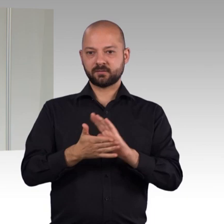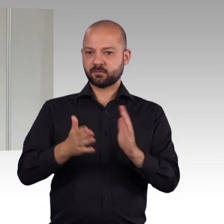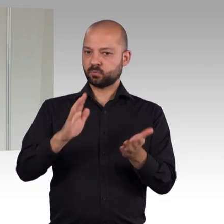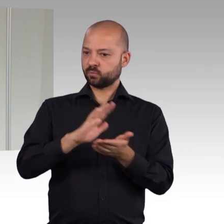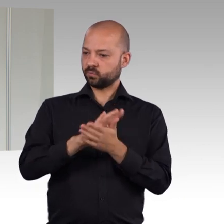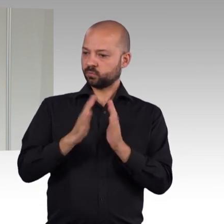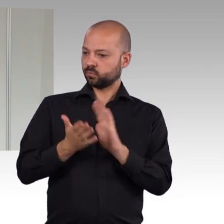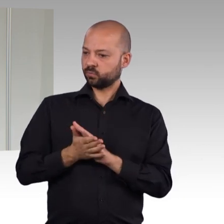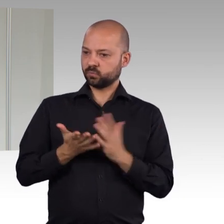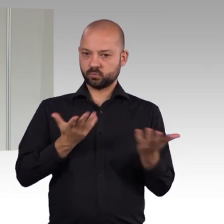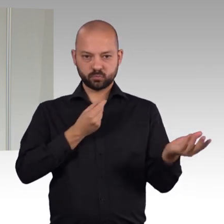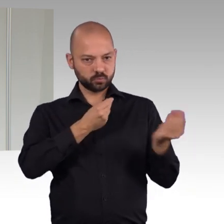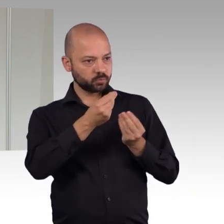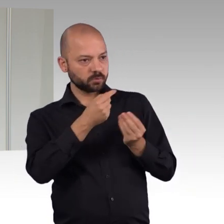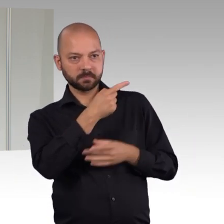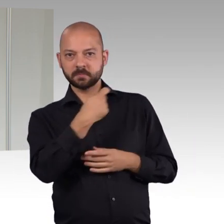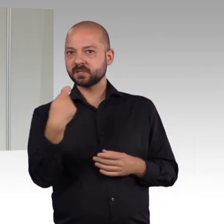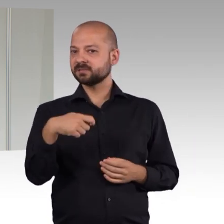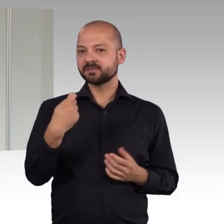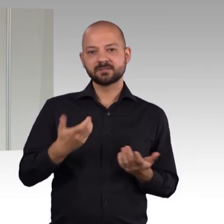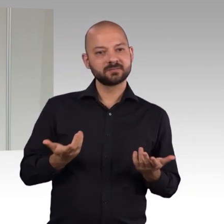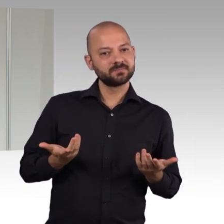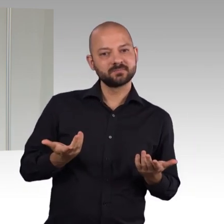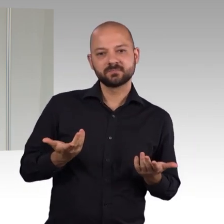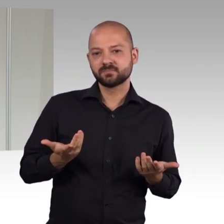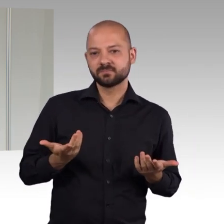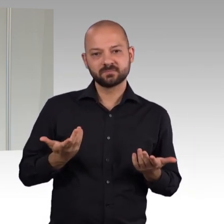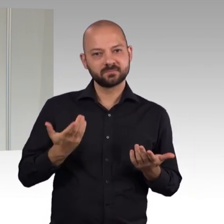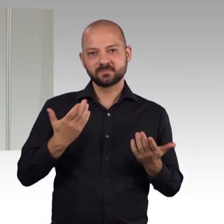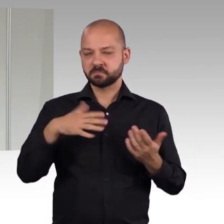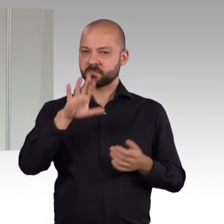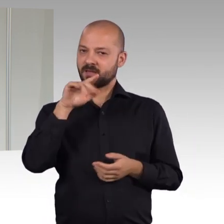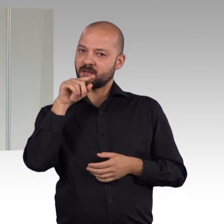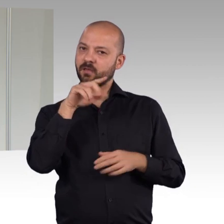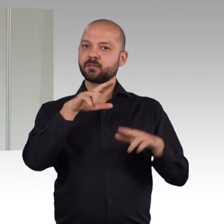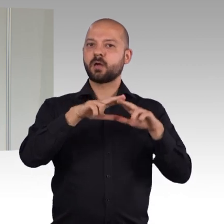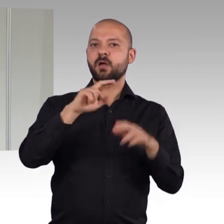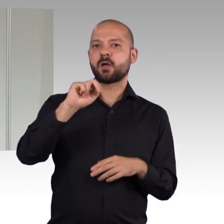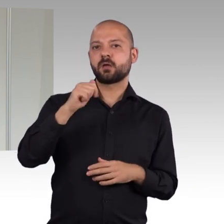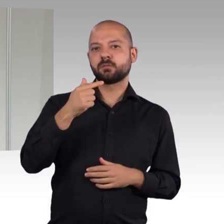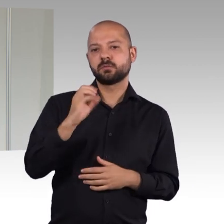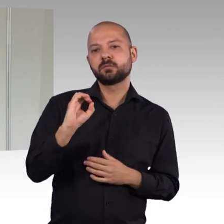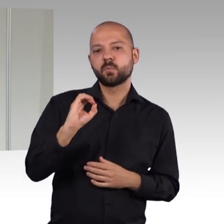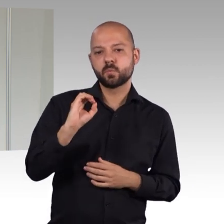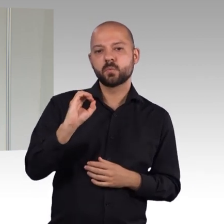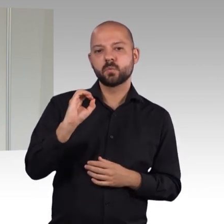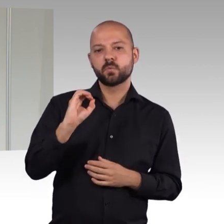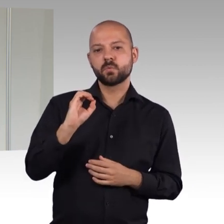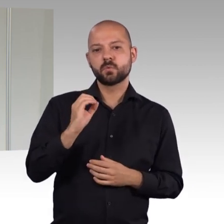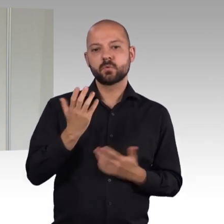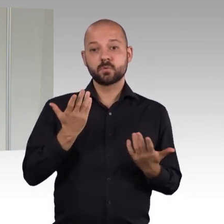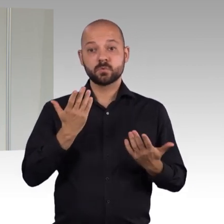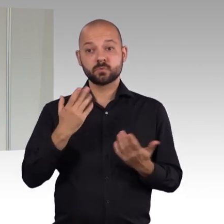unser Bundesaußenminister wird ja nicht müde, dafür zu werben, dass wir einen neuen Multilateralismus brauchen in Zeiten, wo der amerikanische